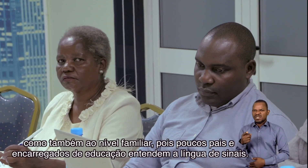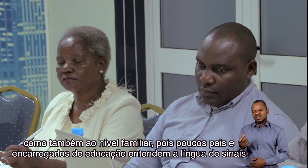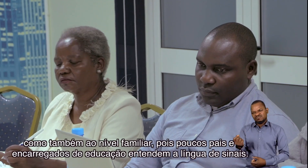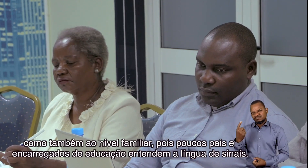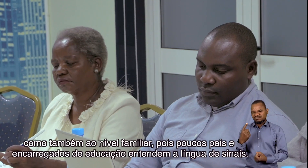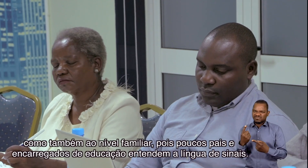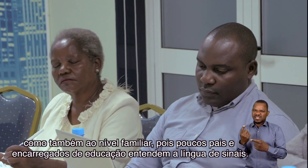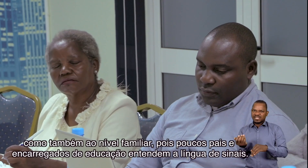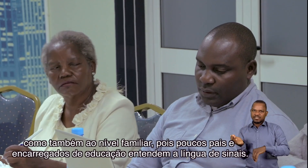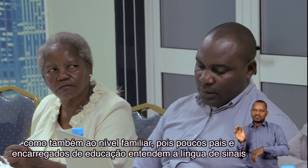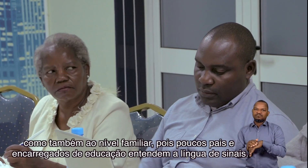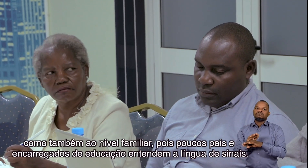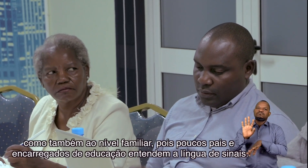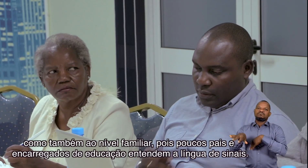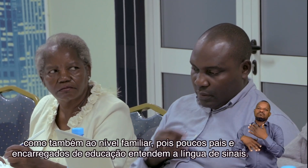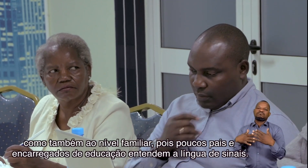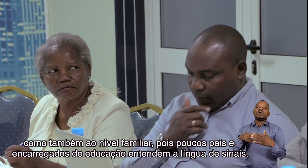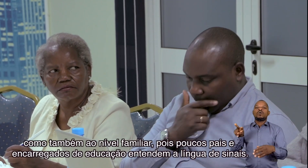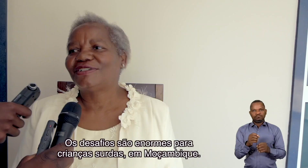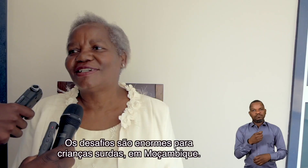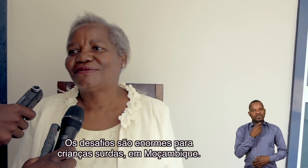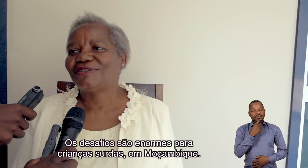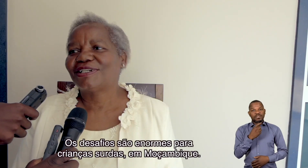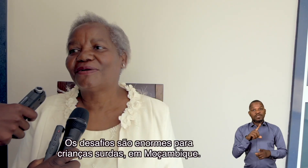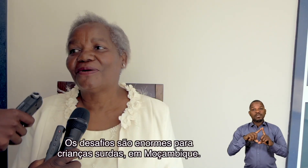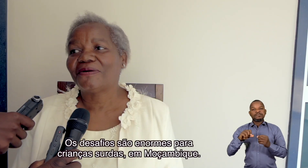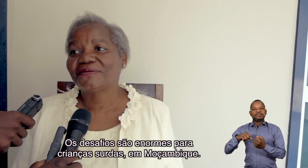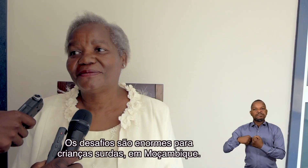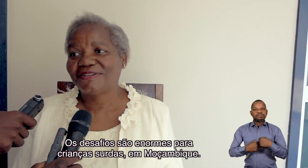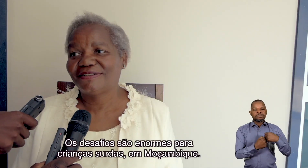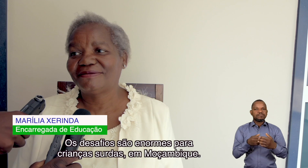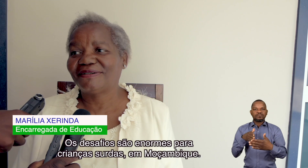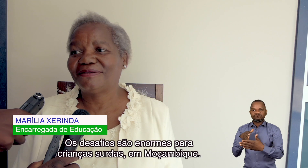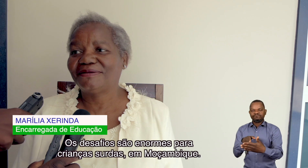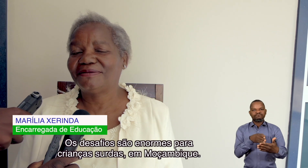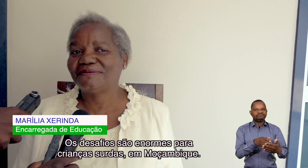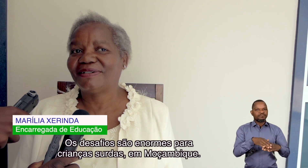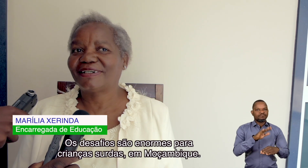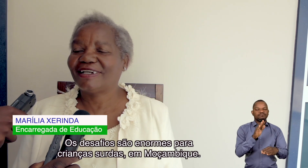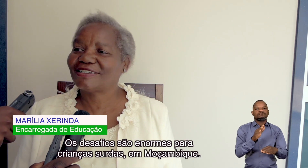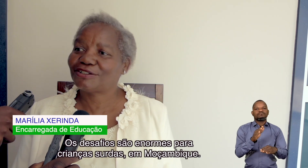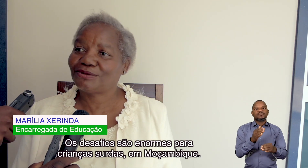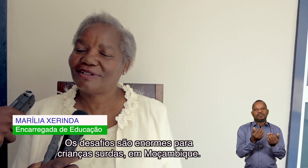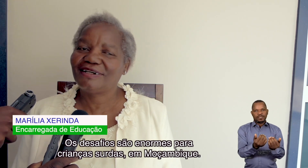entendem a língua de sinais. Tem desafios que enormes para a criança surda.